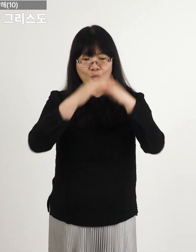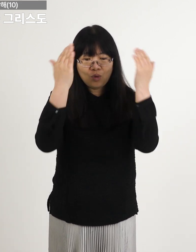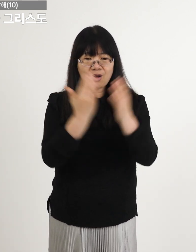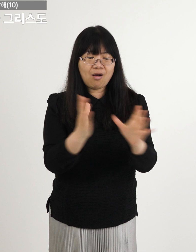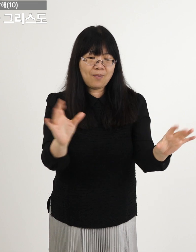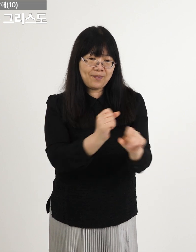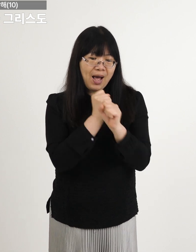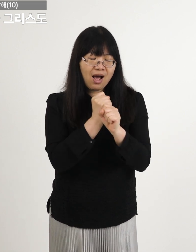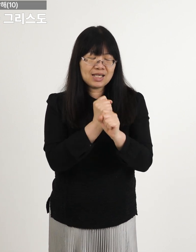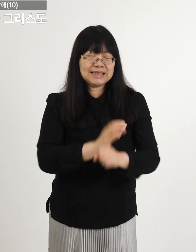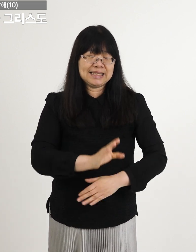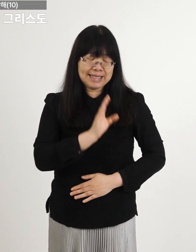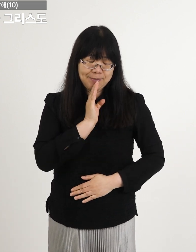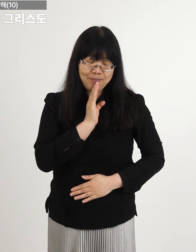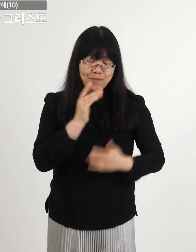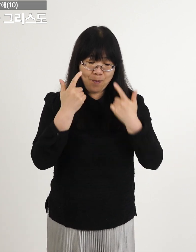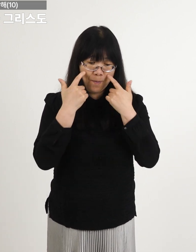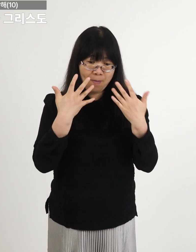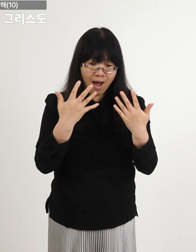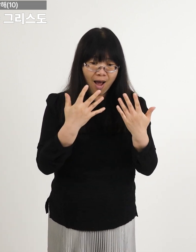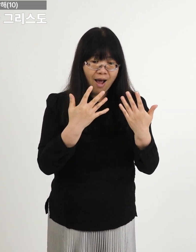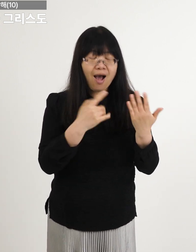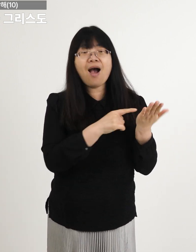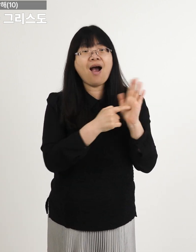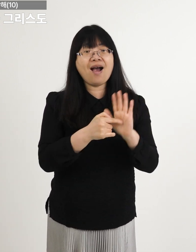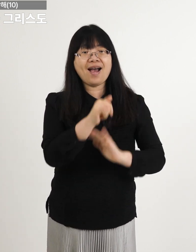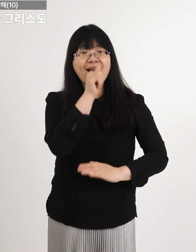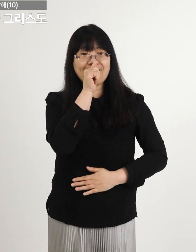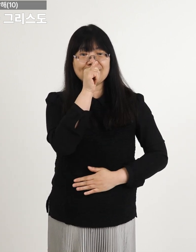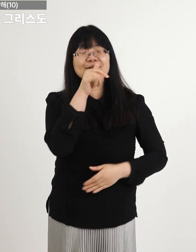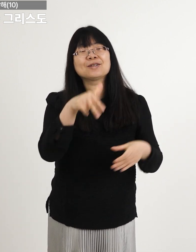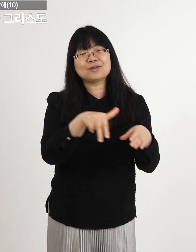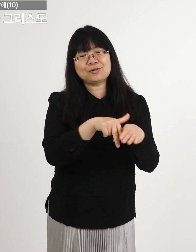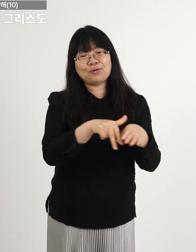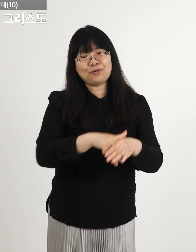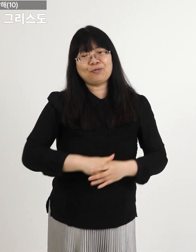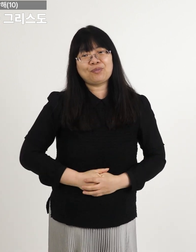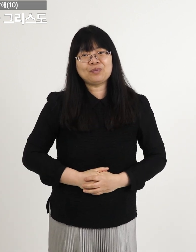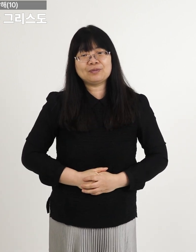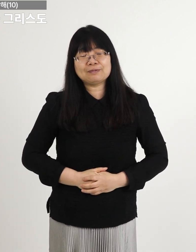통전적이고 실제적인, 굳이 표현하자면 종교입니다.